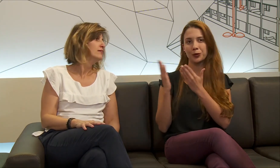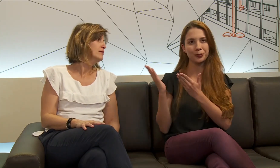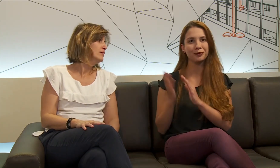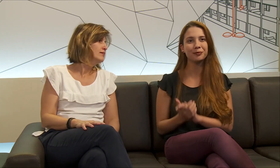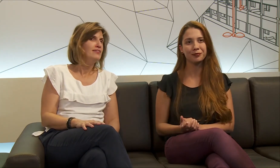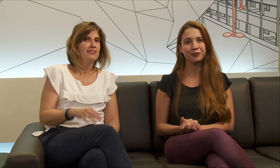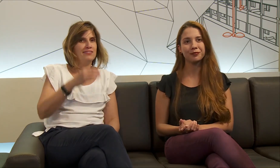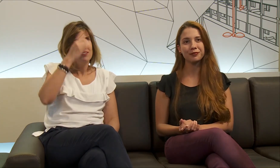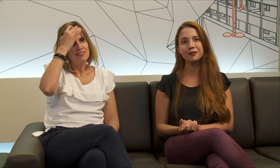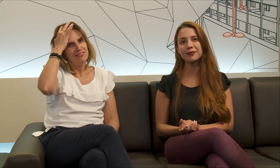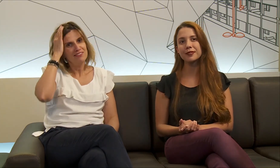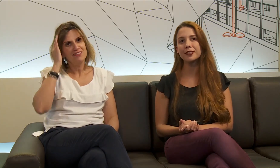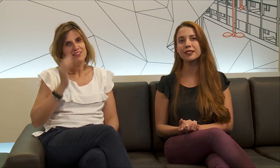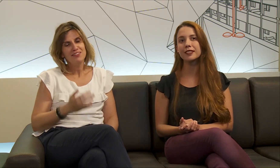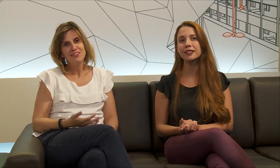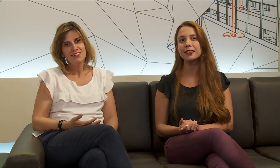A Débora diz: eu concordo.